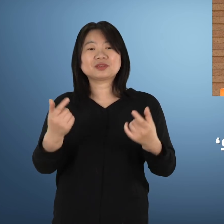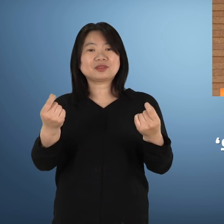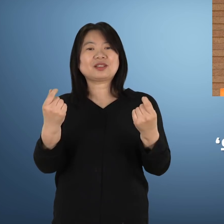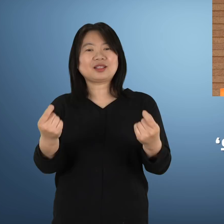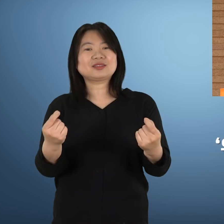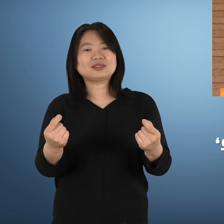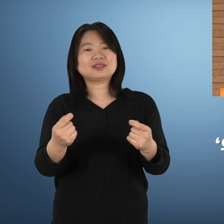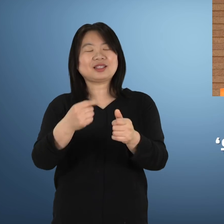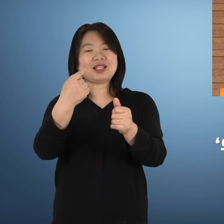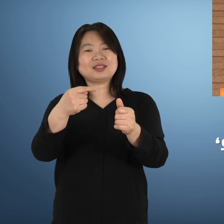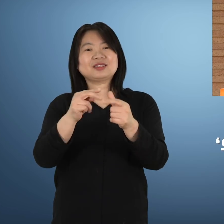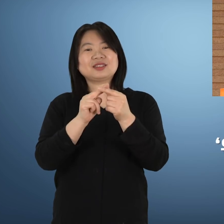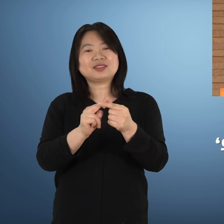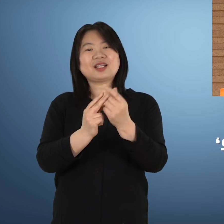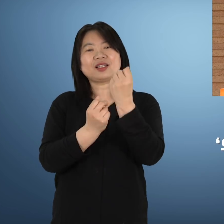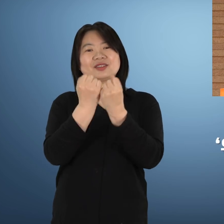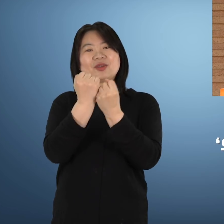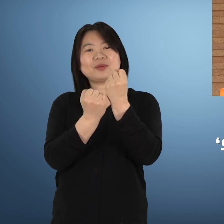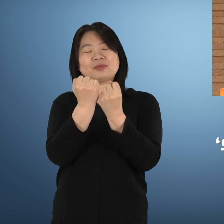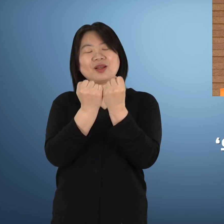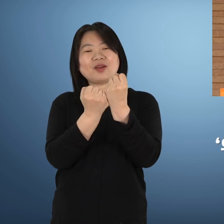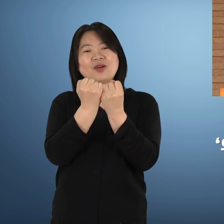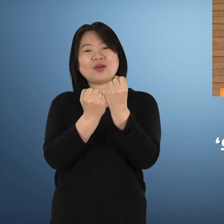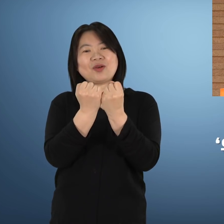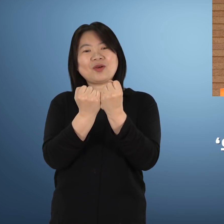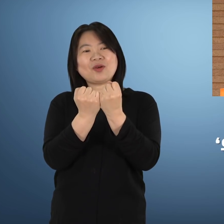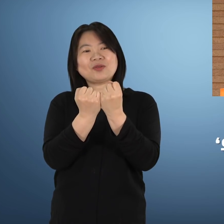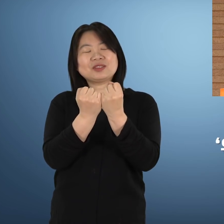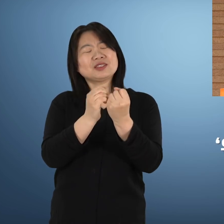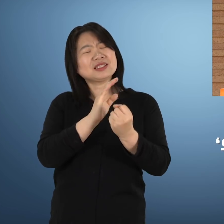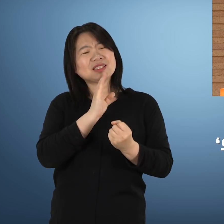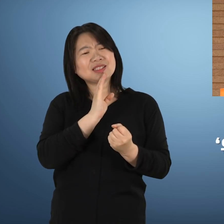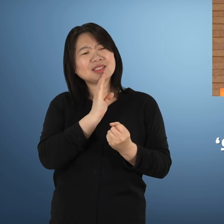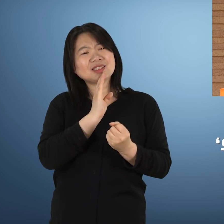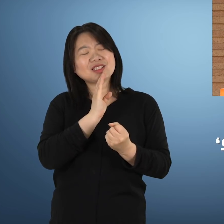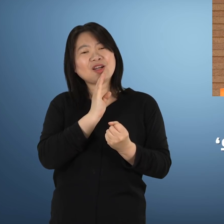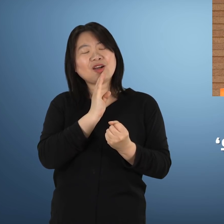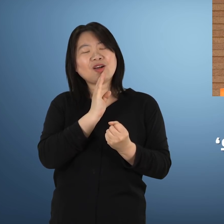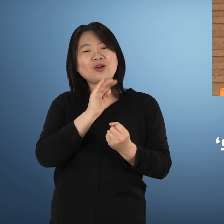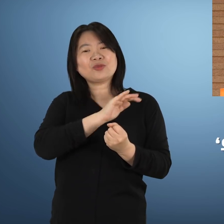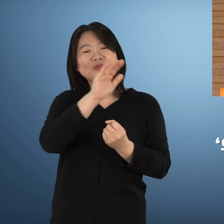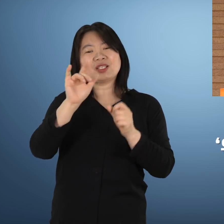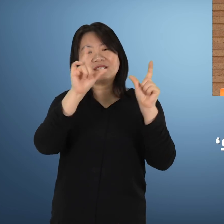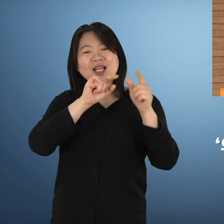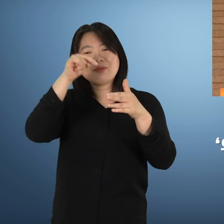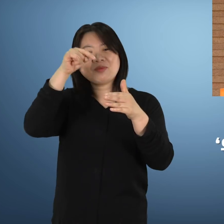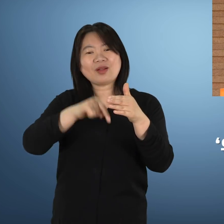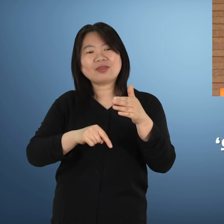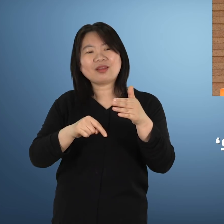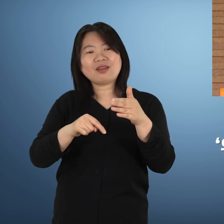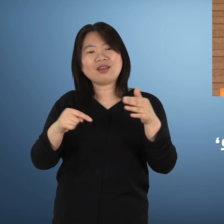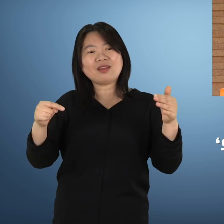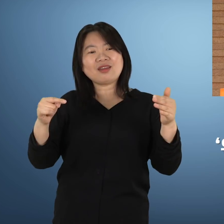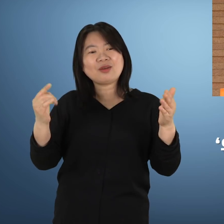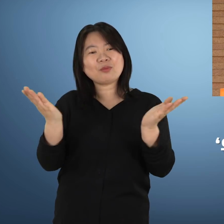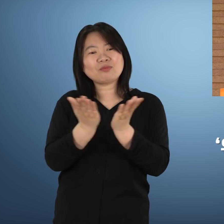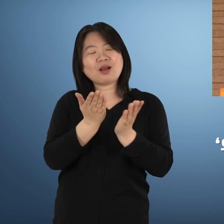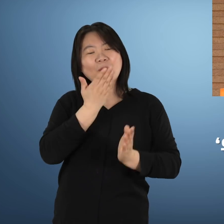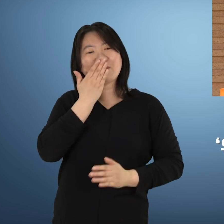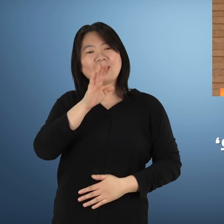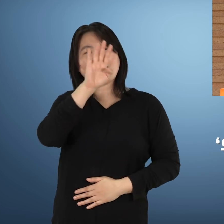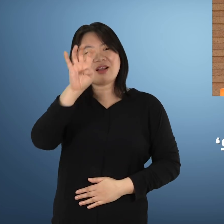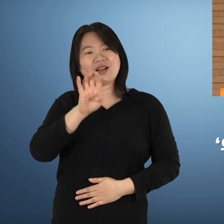이런 가르침과 설명이 과연 말이 되는가? 이렇게 질문을 했어요. 그 글